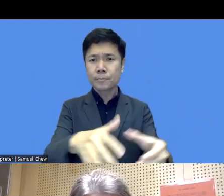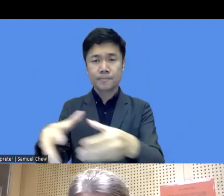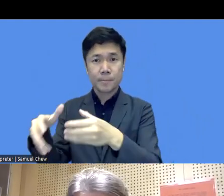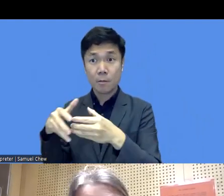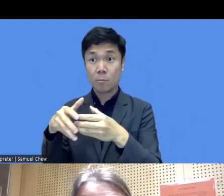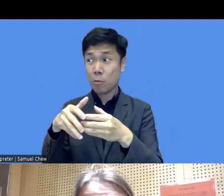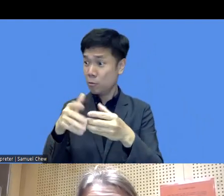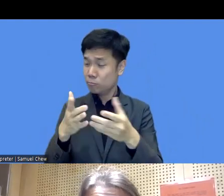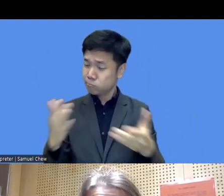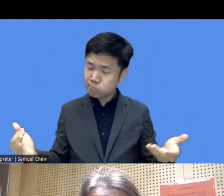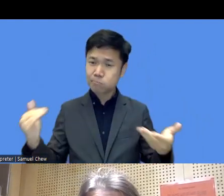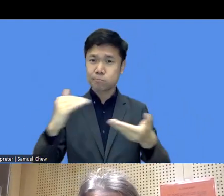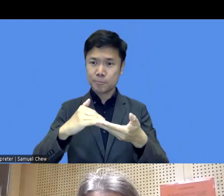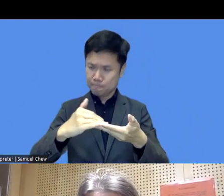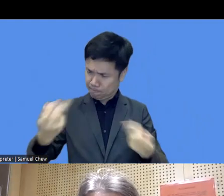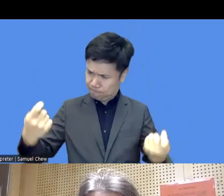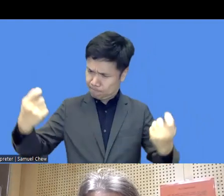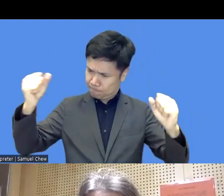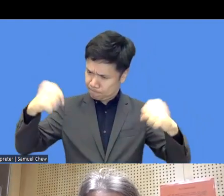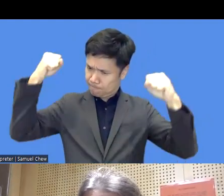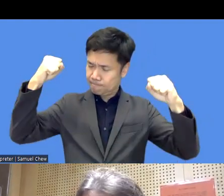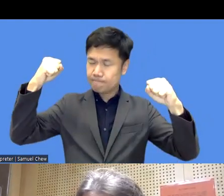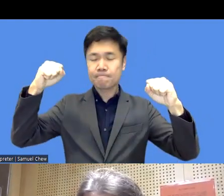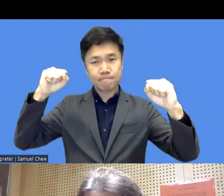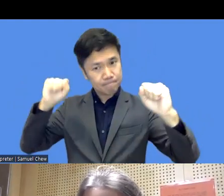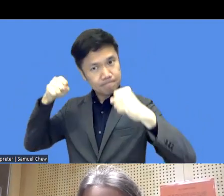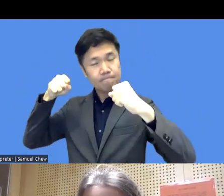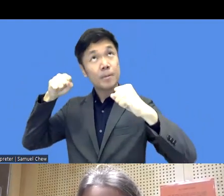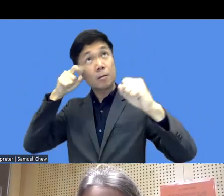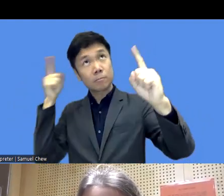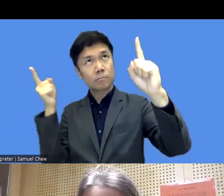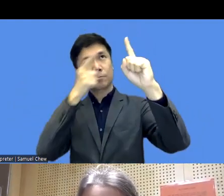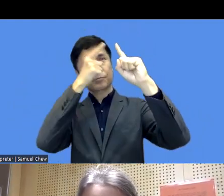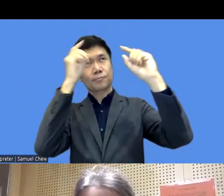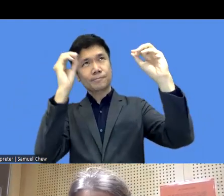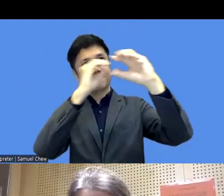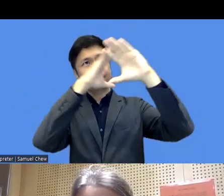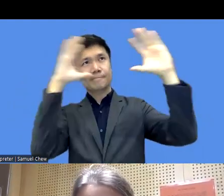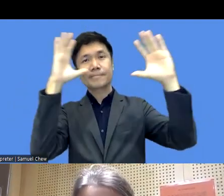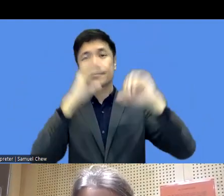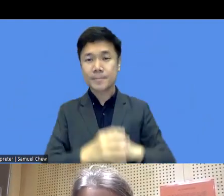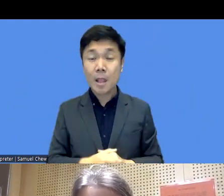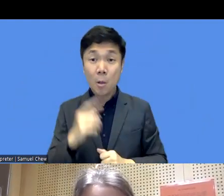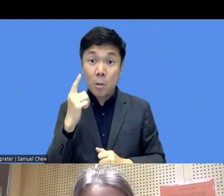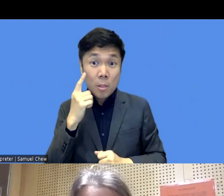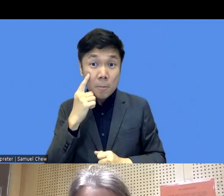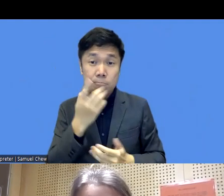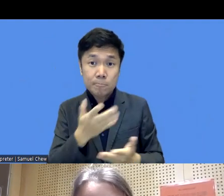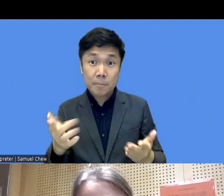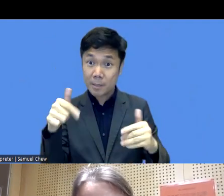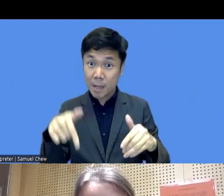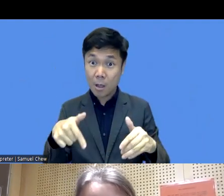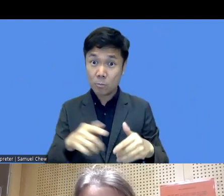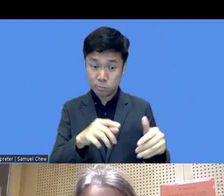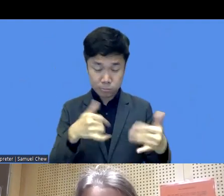la coordinación o en los plegados concretos e individuales. Eso es también algo en lo que tenemos que